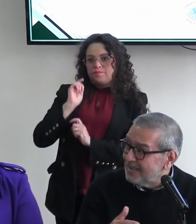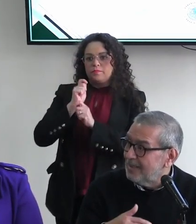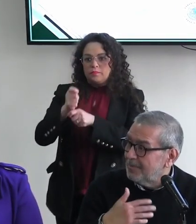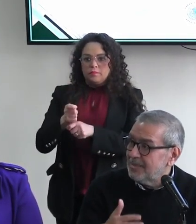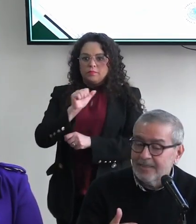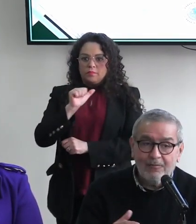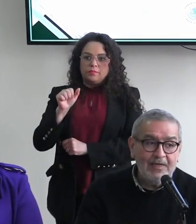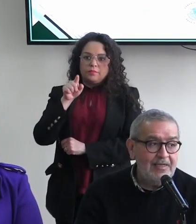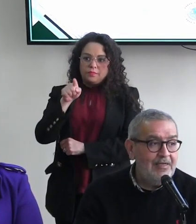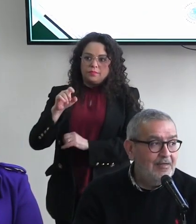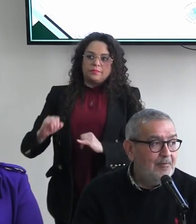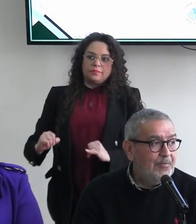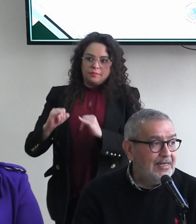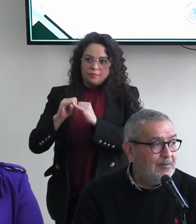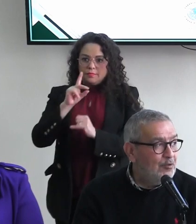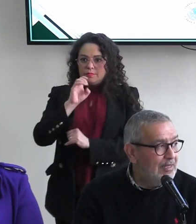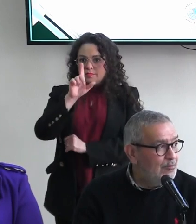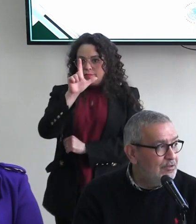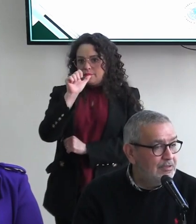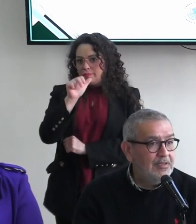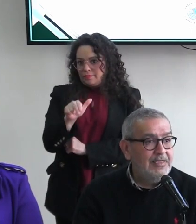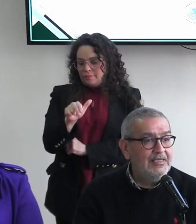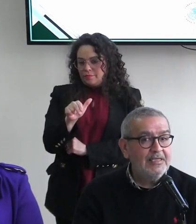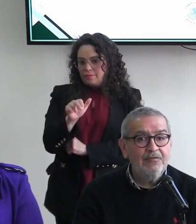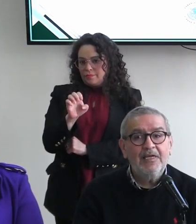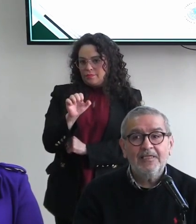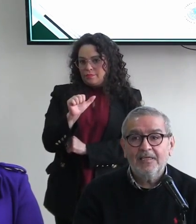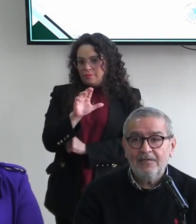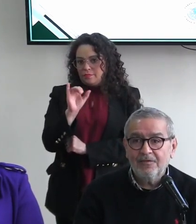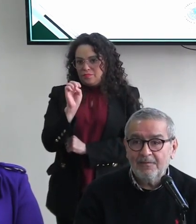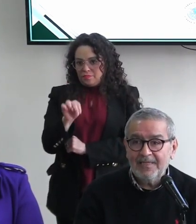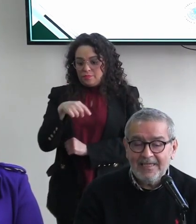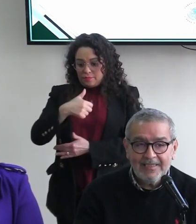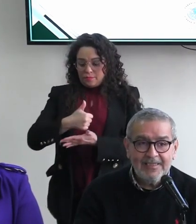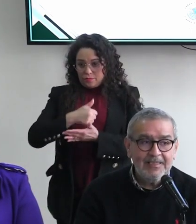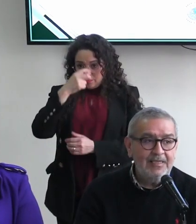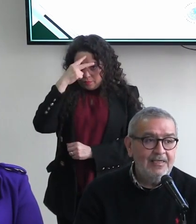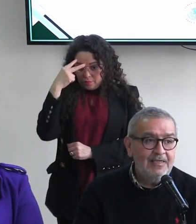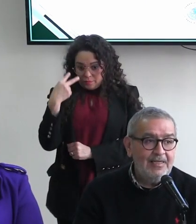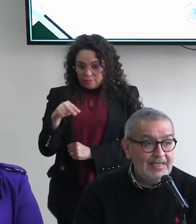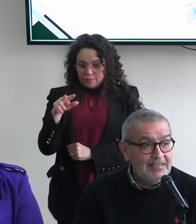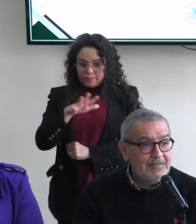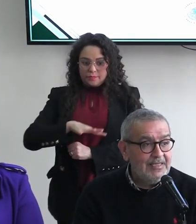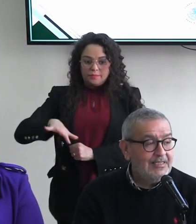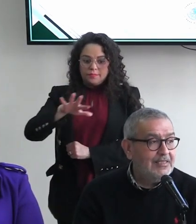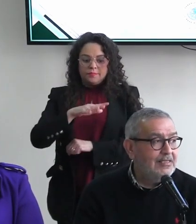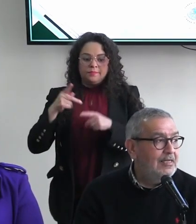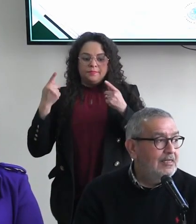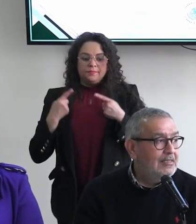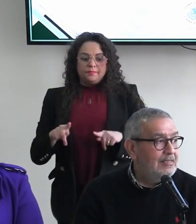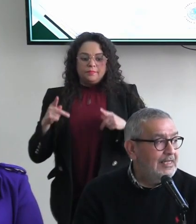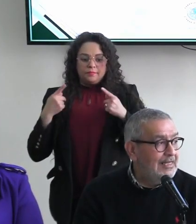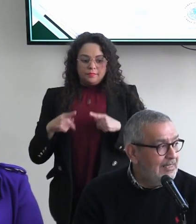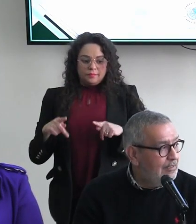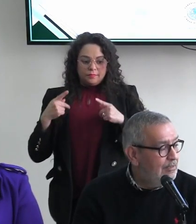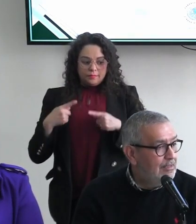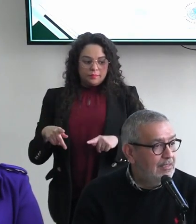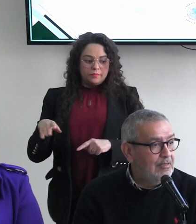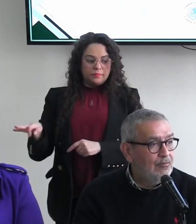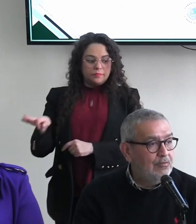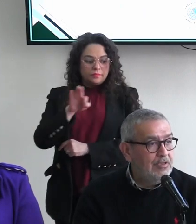que correcta, la más adecuada, para que podamos en esta ciudad, los habitantes, las habitantes,